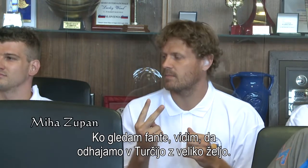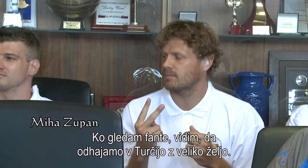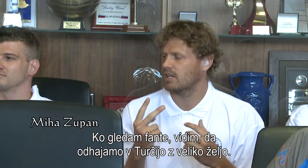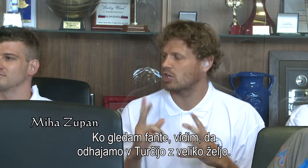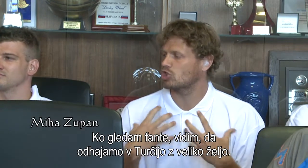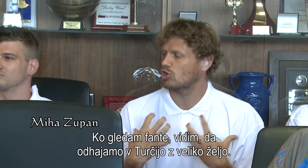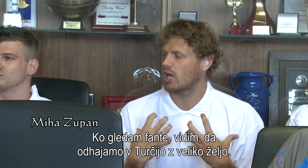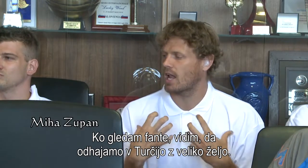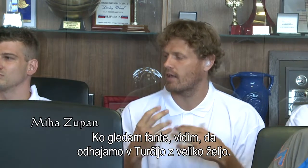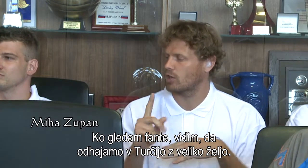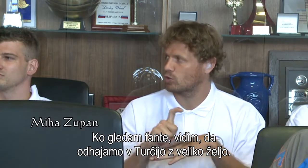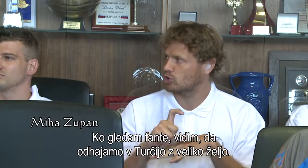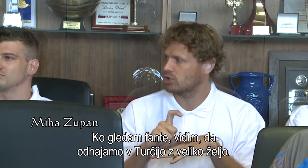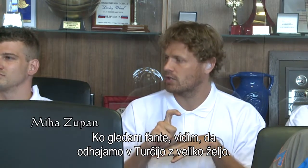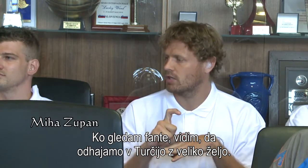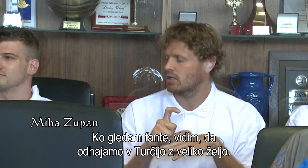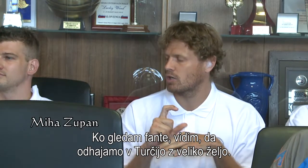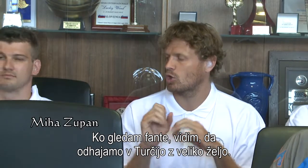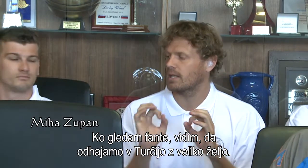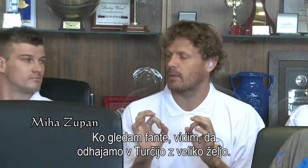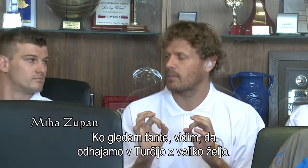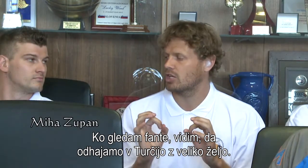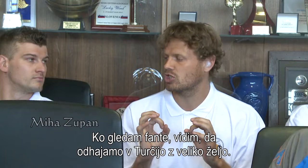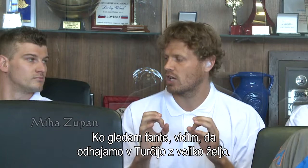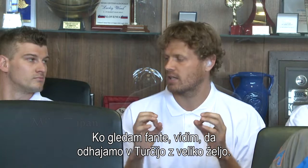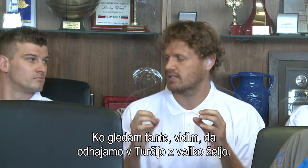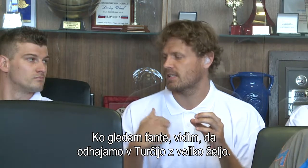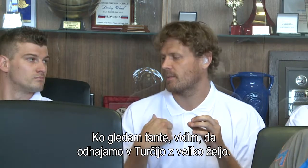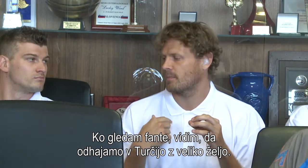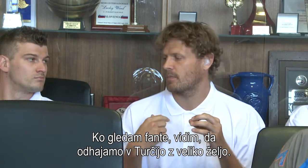Ko gledam fante, ko vidim, s kakšno entuziazmom odhajamo v Turčijo,